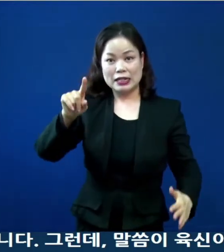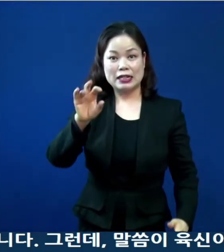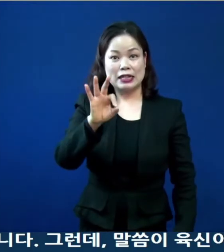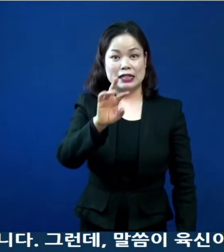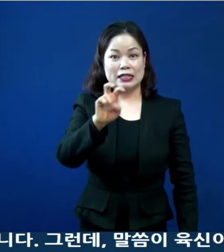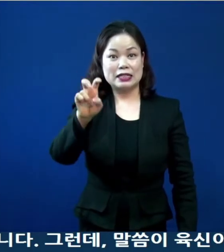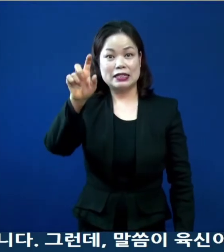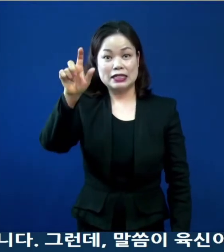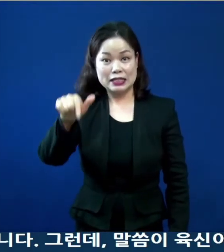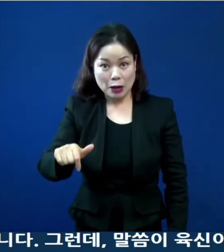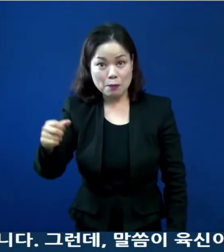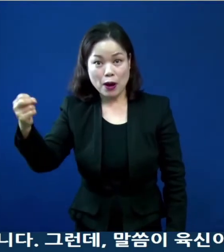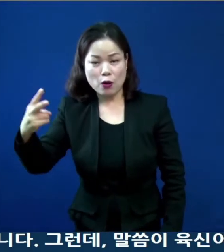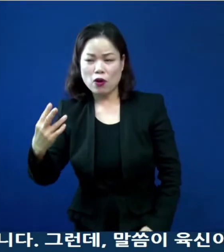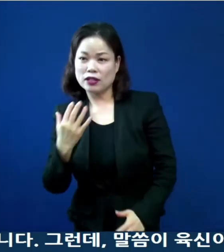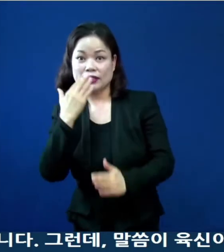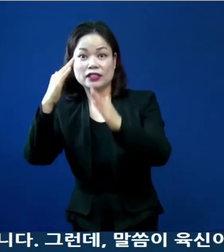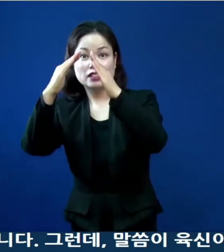구약시대 때